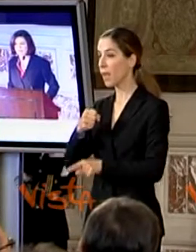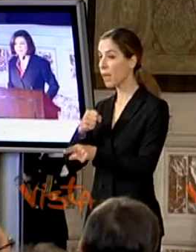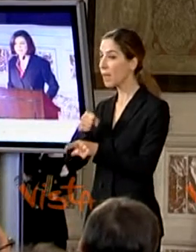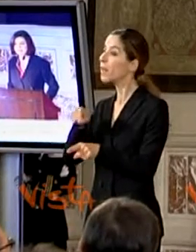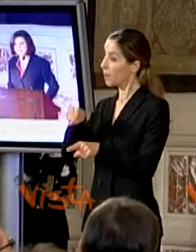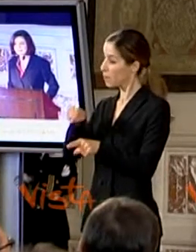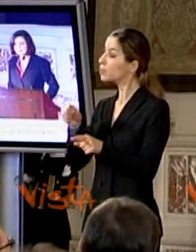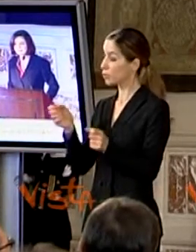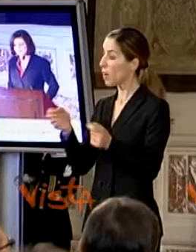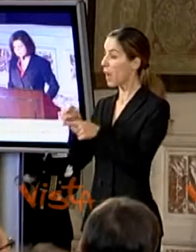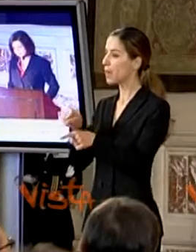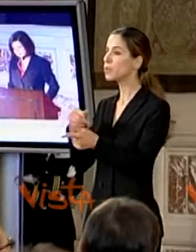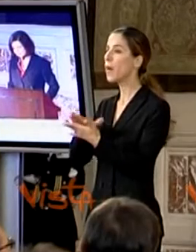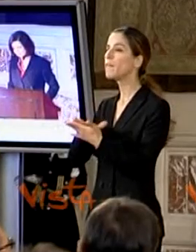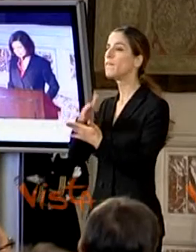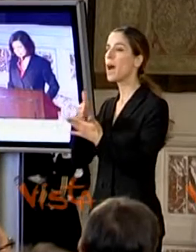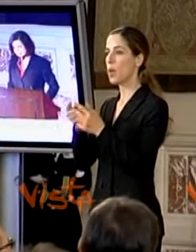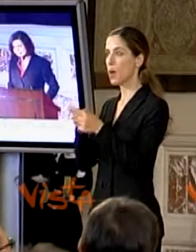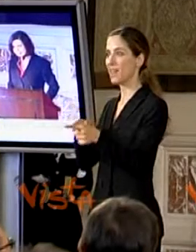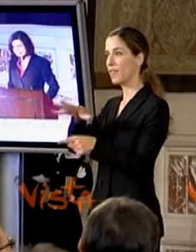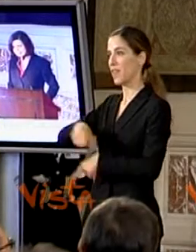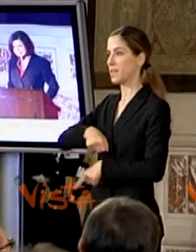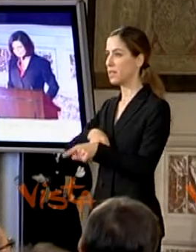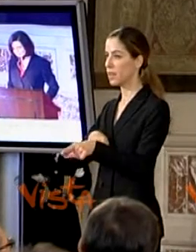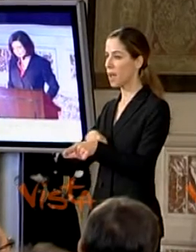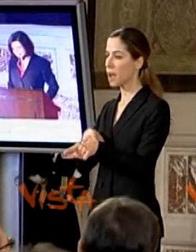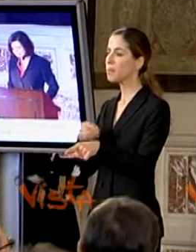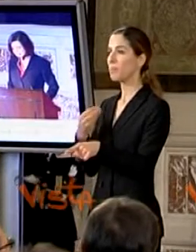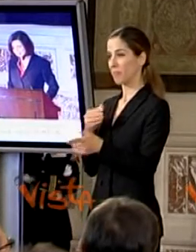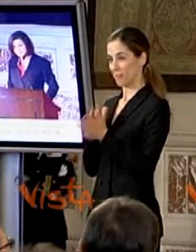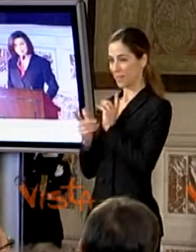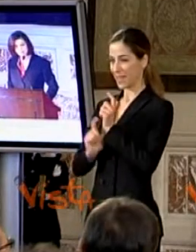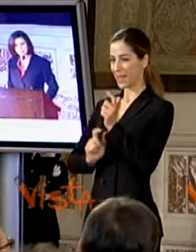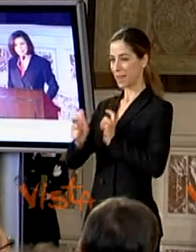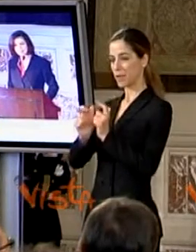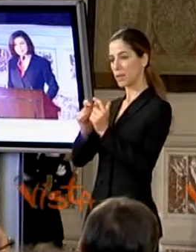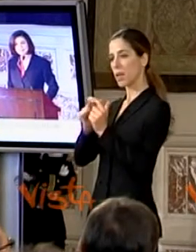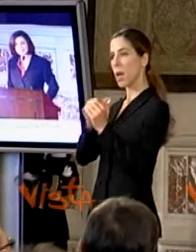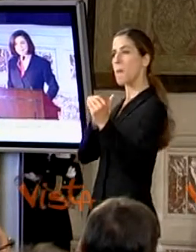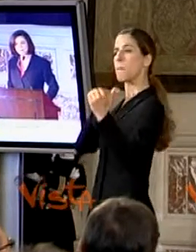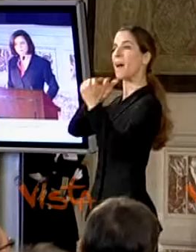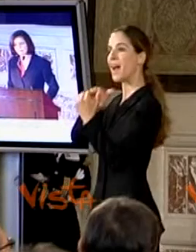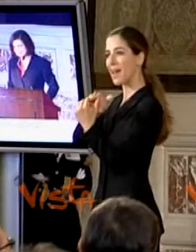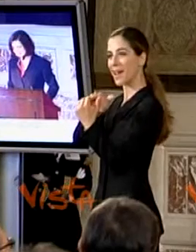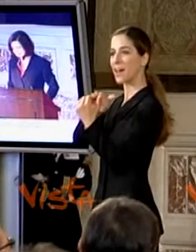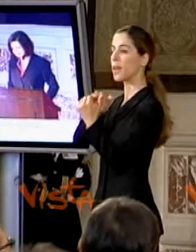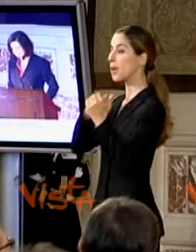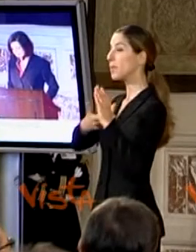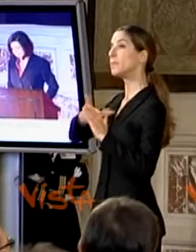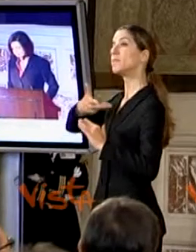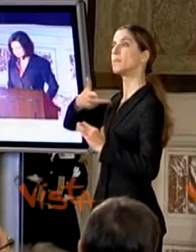caso la diversità è un valore, perché vedete, relazionarsi da pari a pari, senza